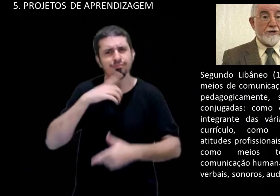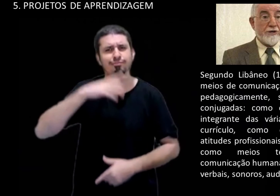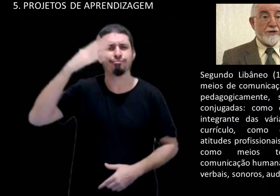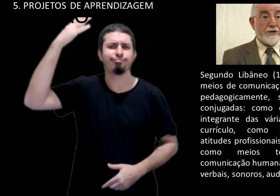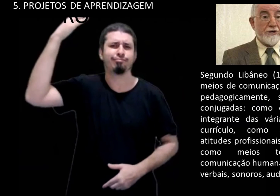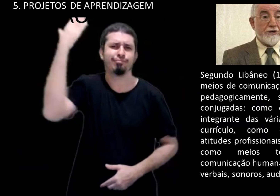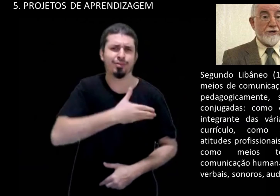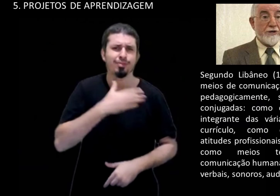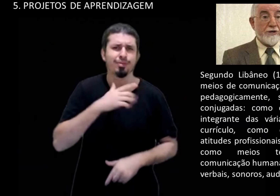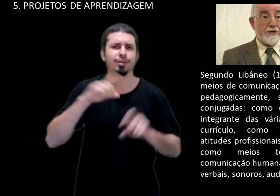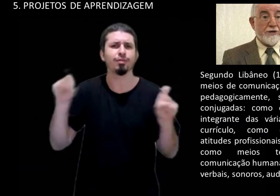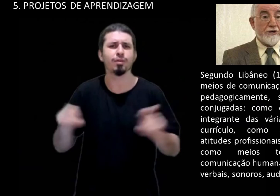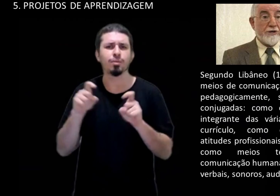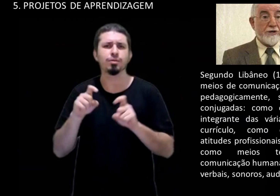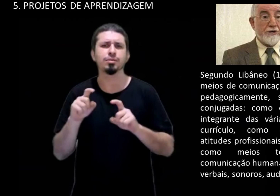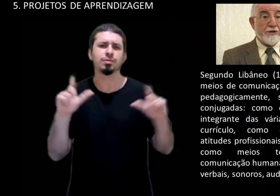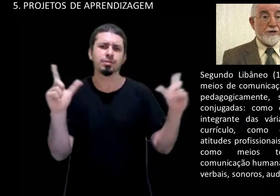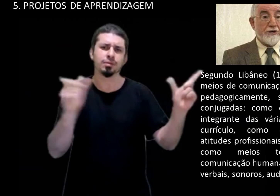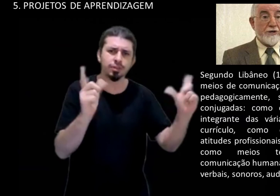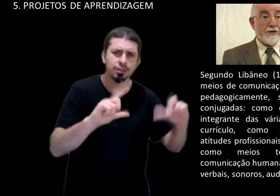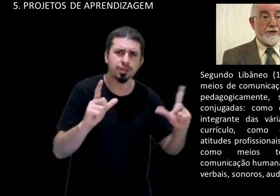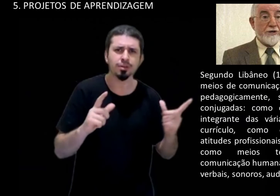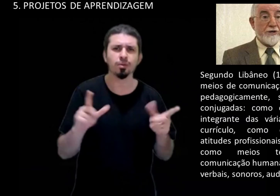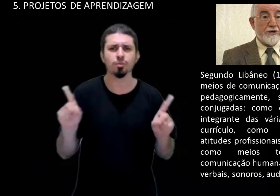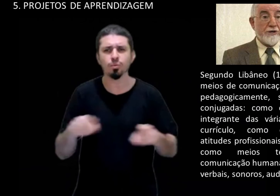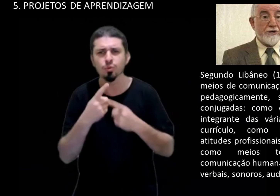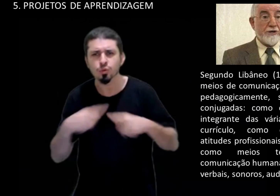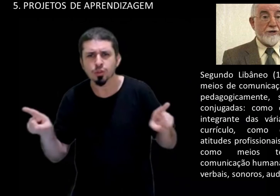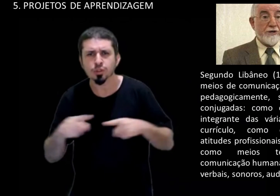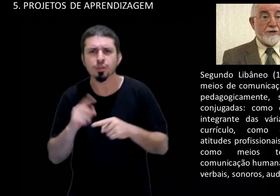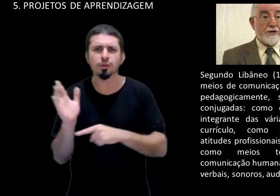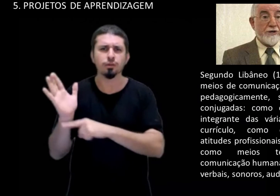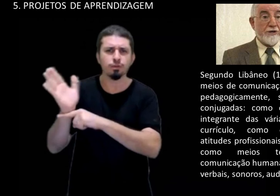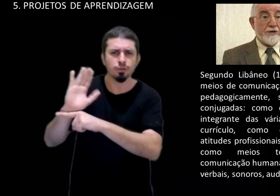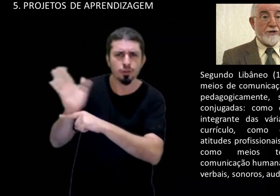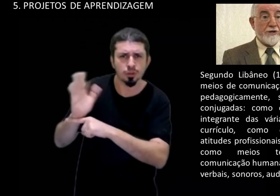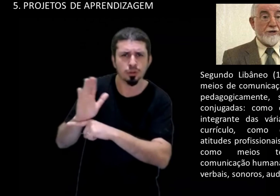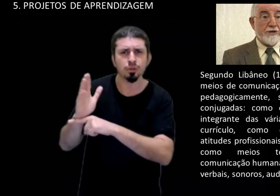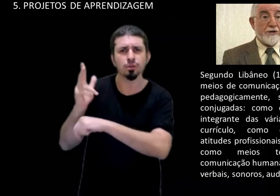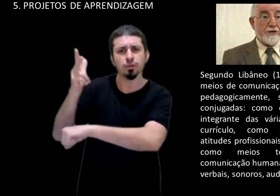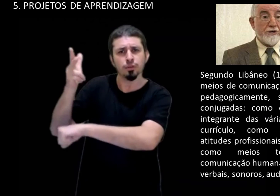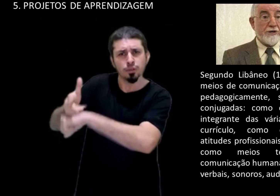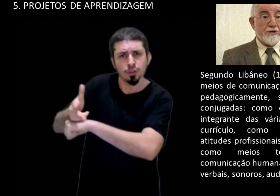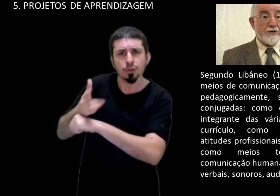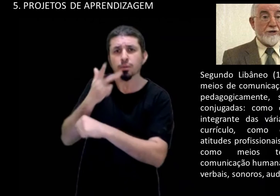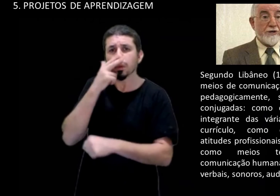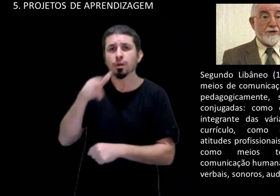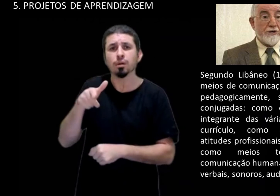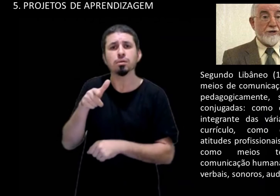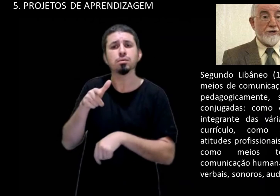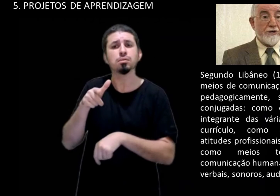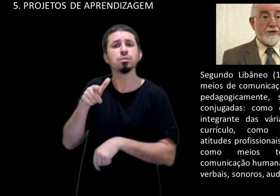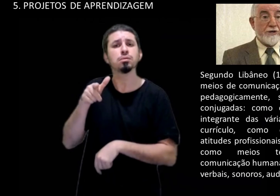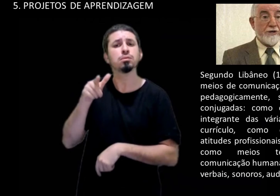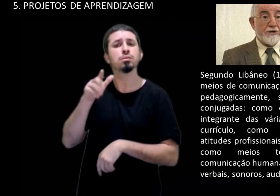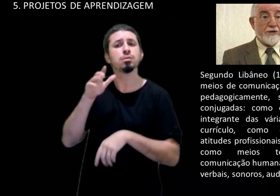Estudos comprovam que a informática, assim como a TV, a música e o vídeo, tornam as aulas mais